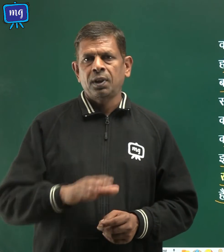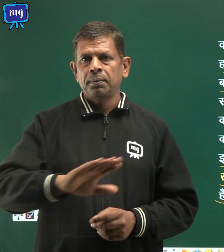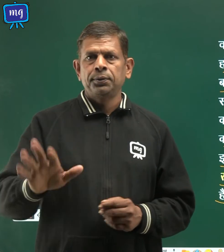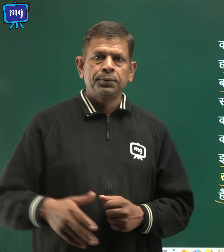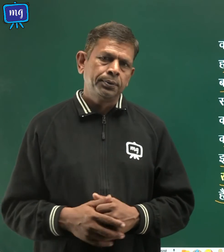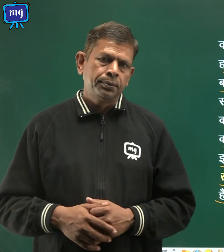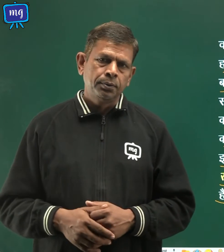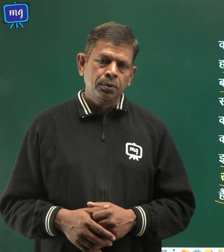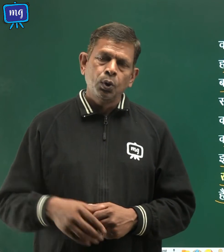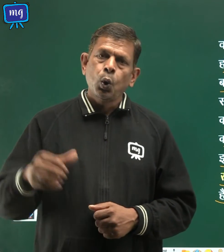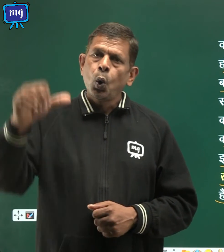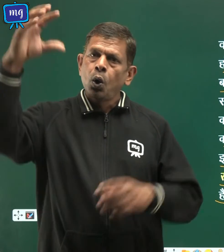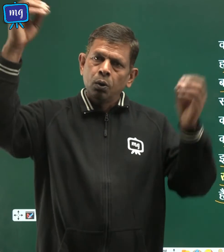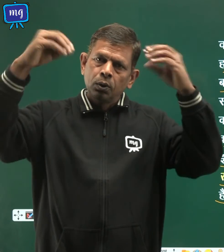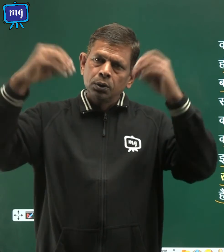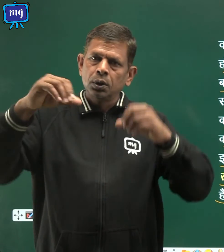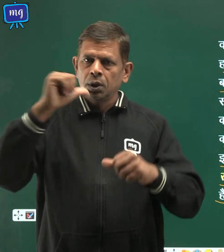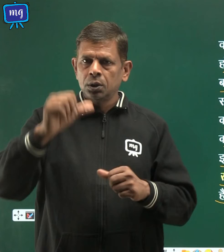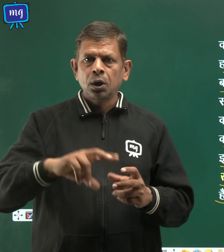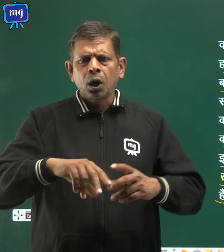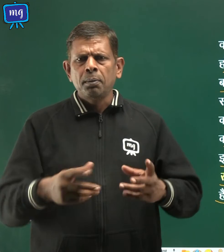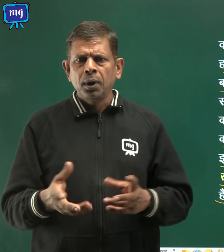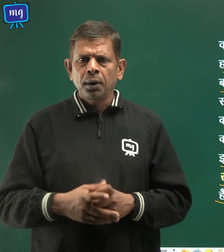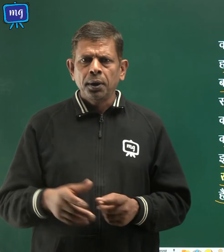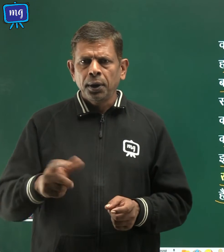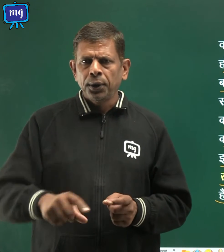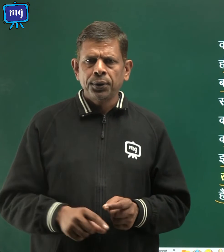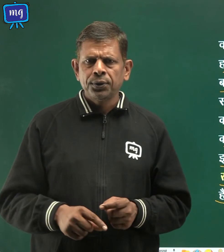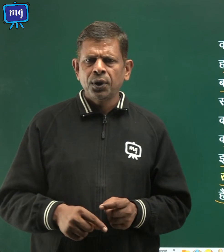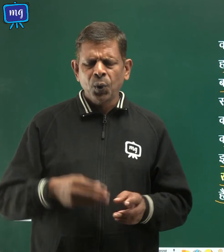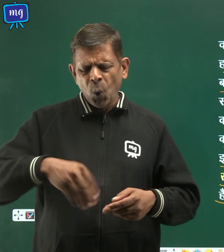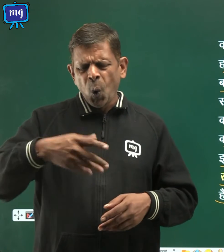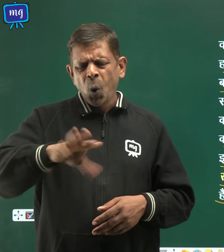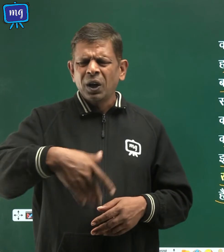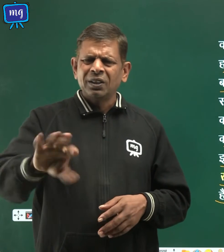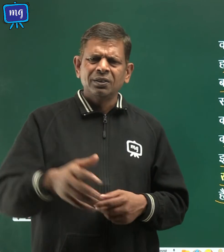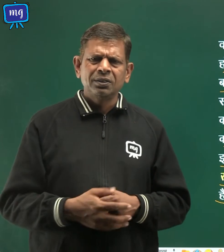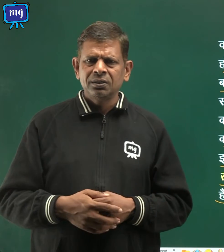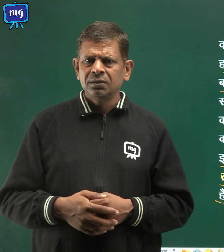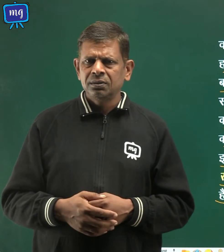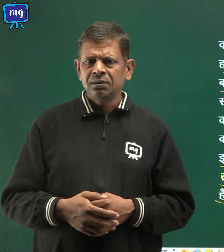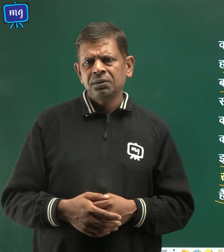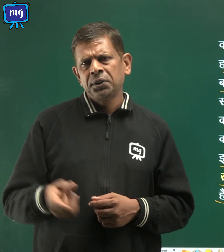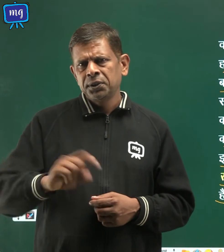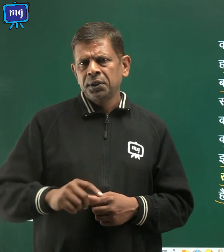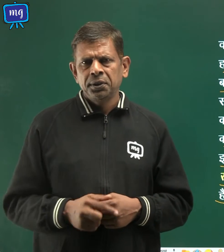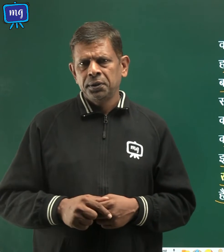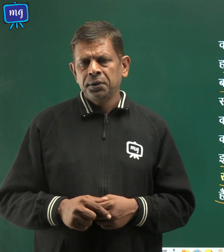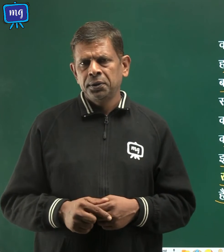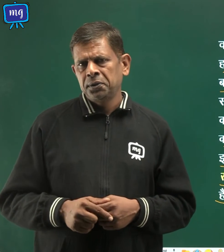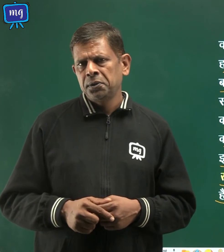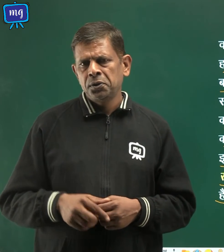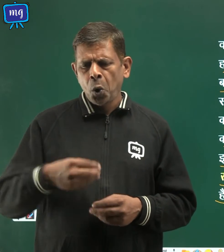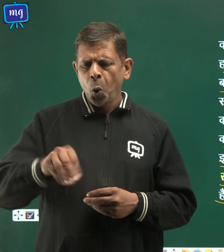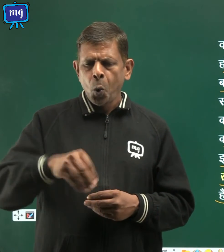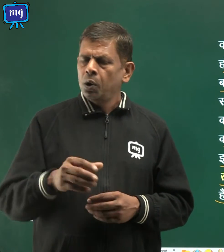बच्चों, वर्षा का जल कई बार ऐसे ही व्यर्थ बह जाता है। इसे व्यर्थ